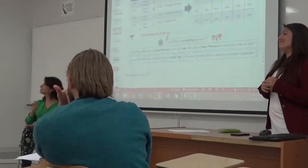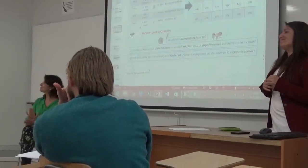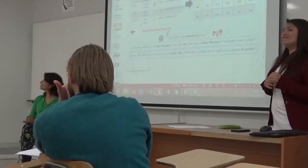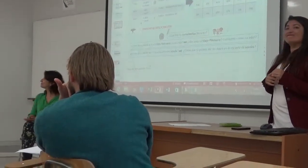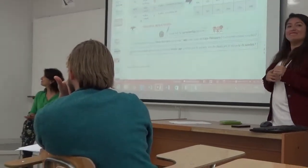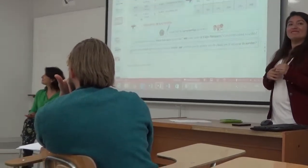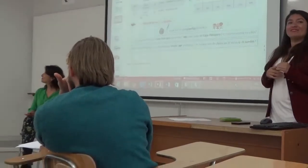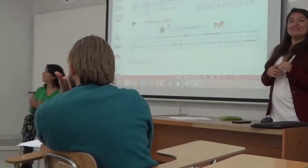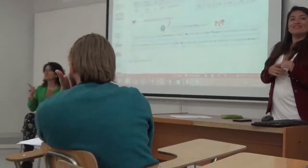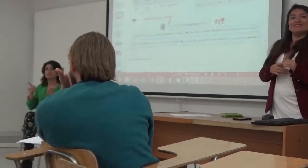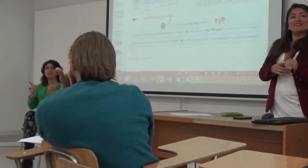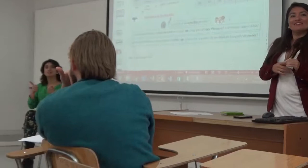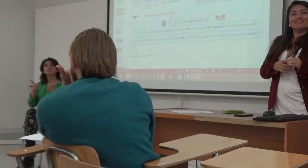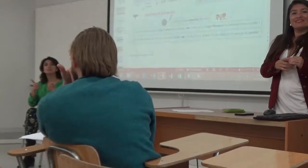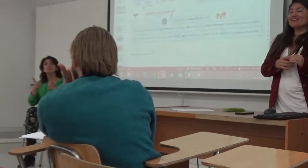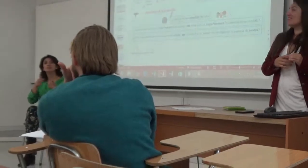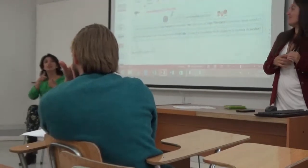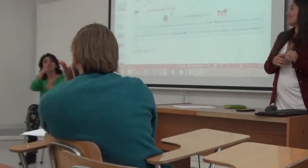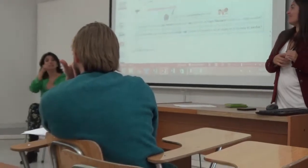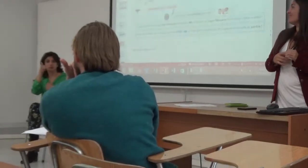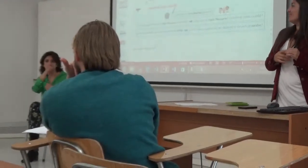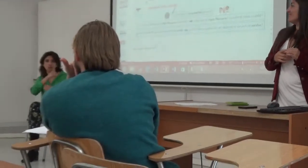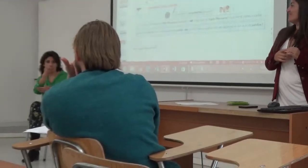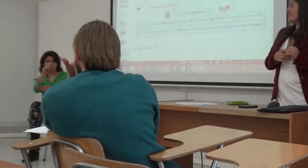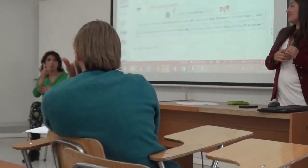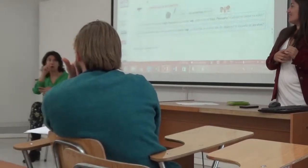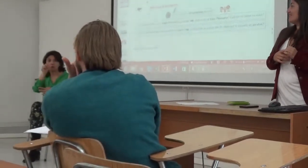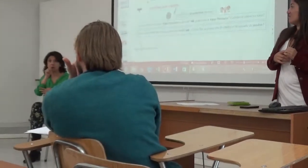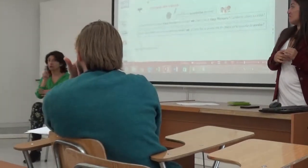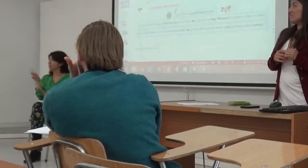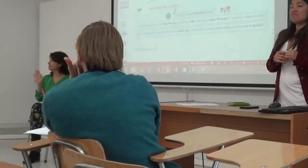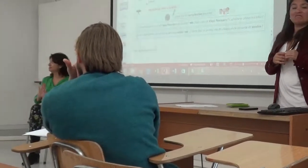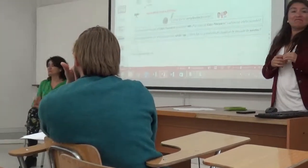Bien, gracias. ¿Queda tiempo para una pregunta o no? ¿Sí?